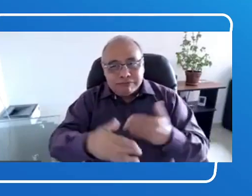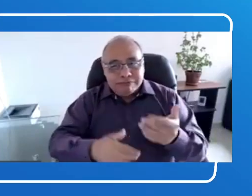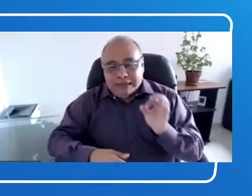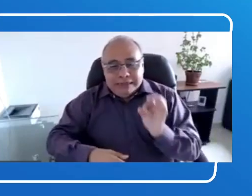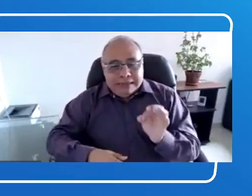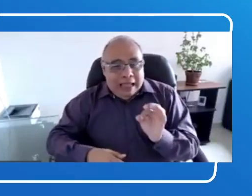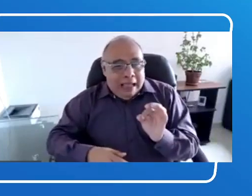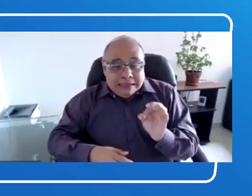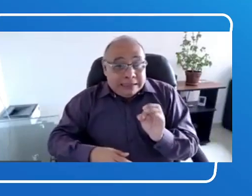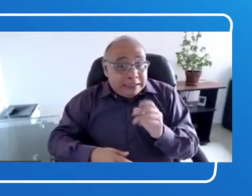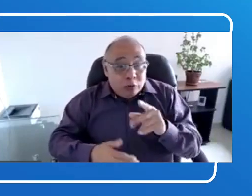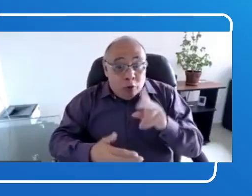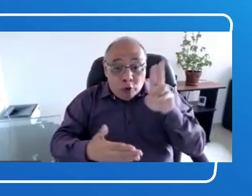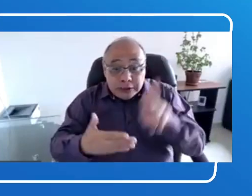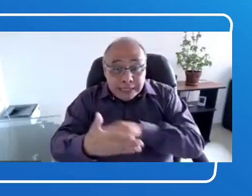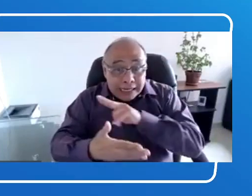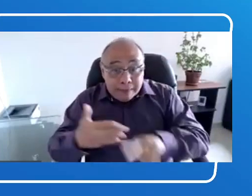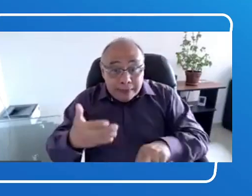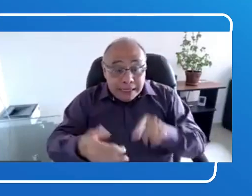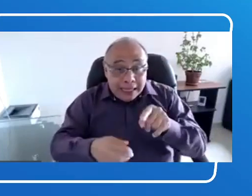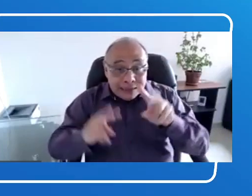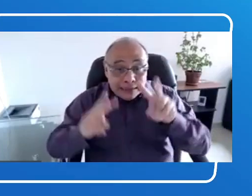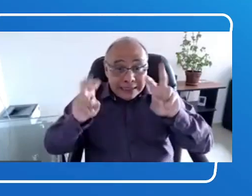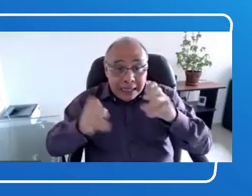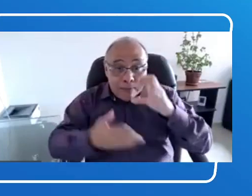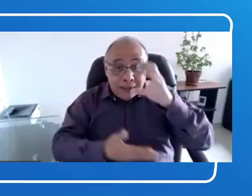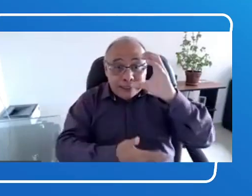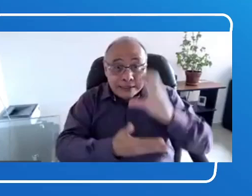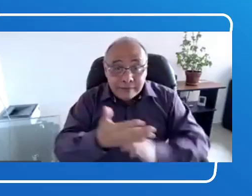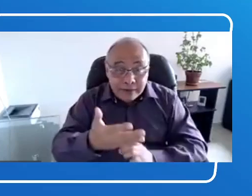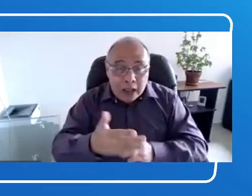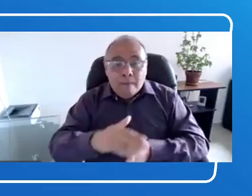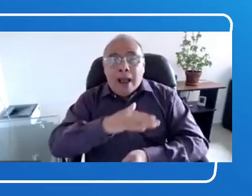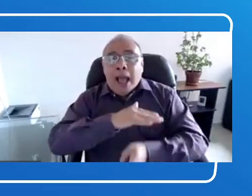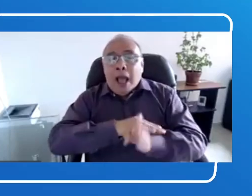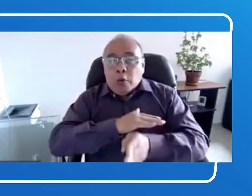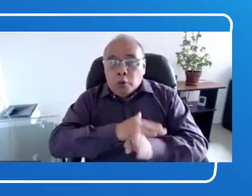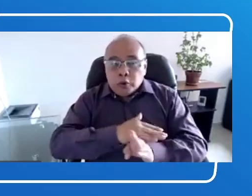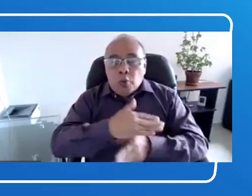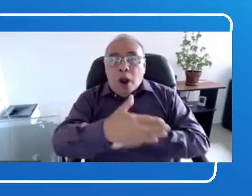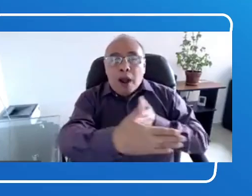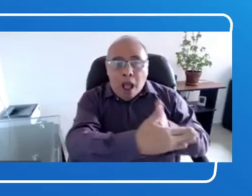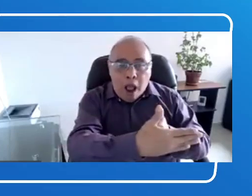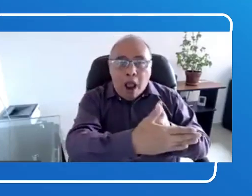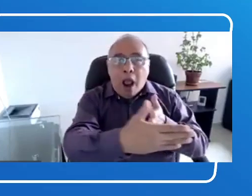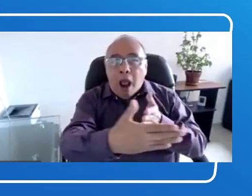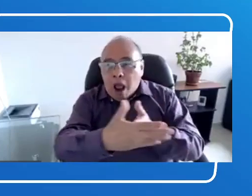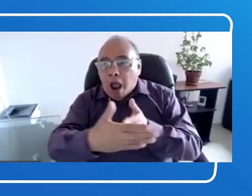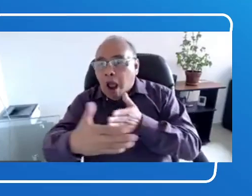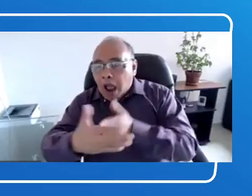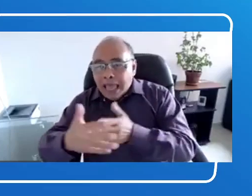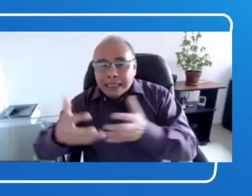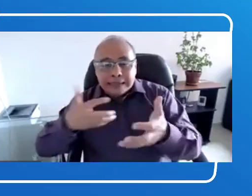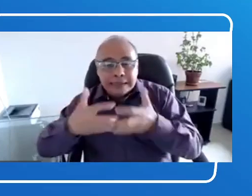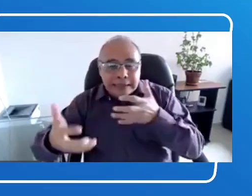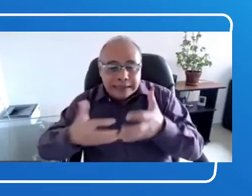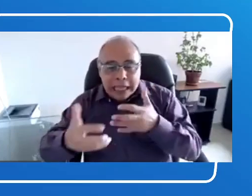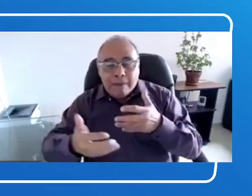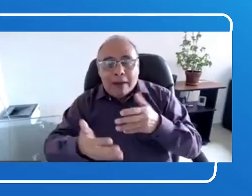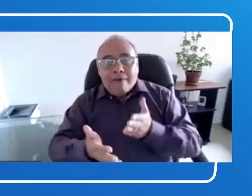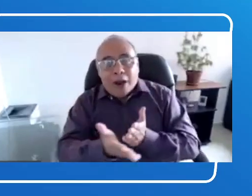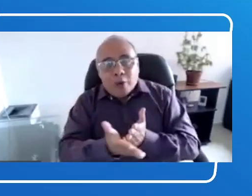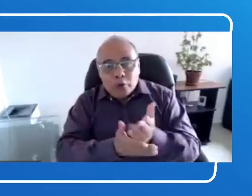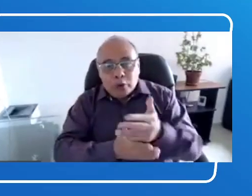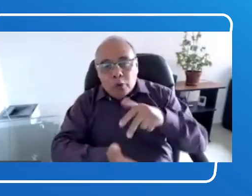La cuestión aquí es cómo solucionar este tema de garantía de derechos. Porque si se quita este